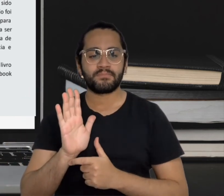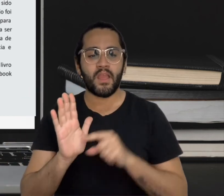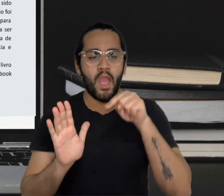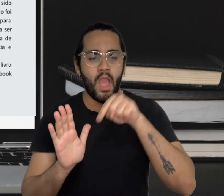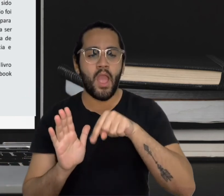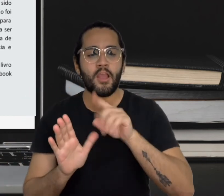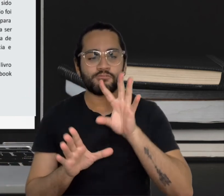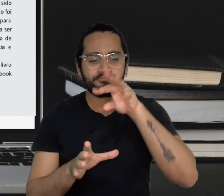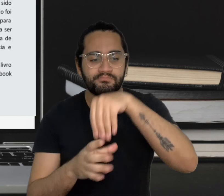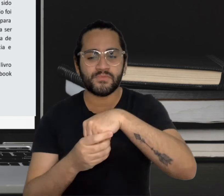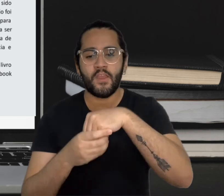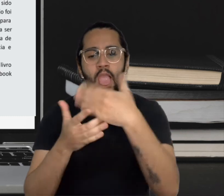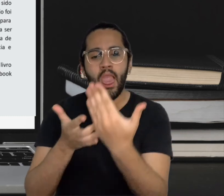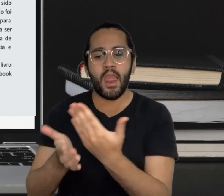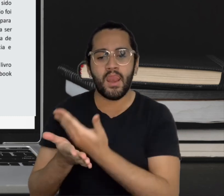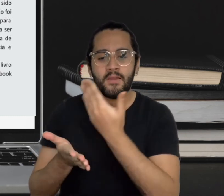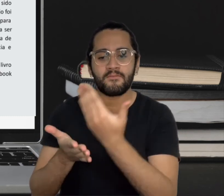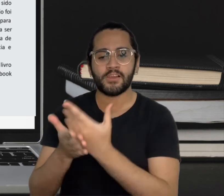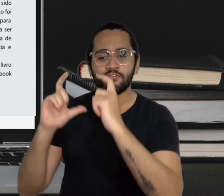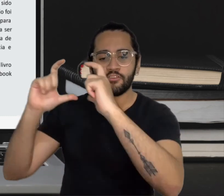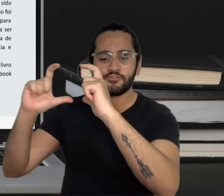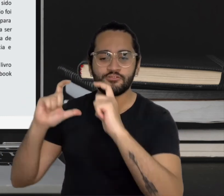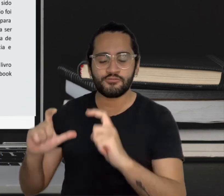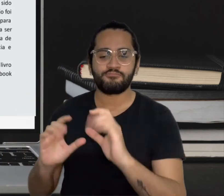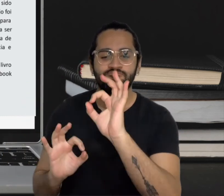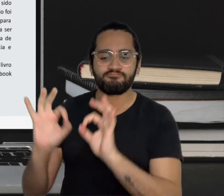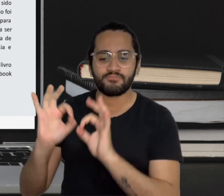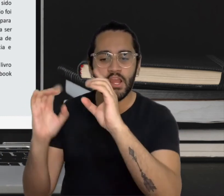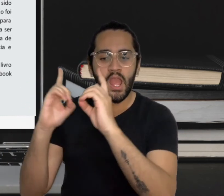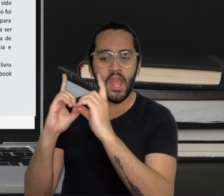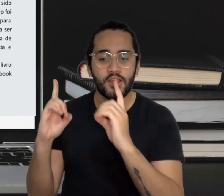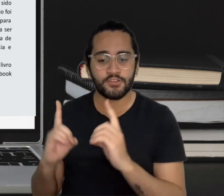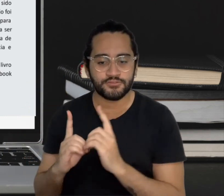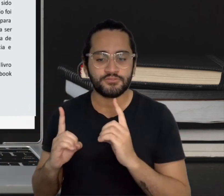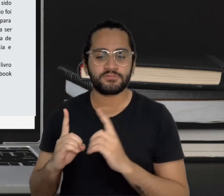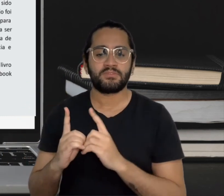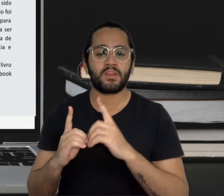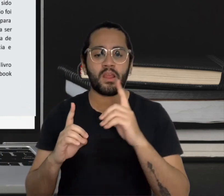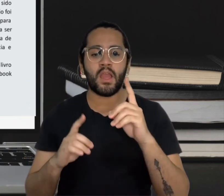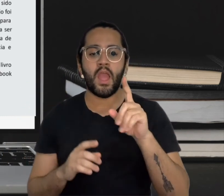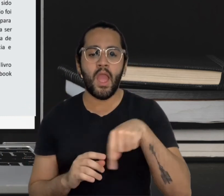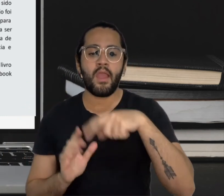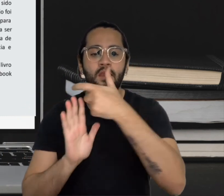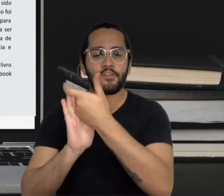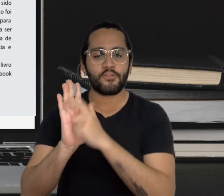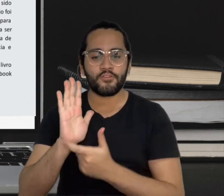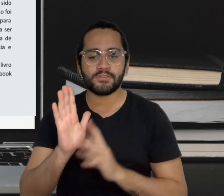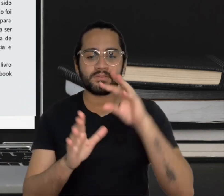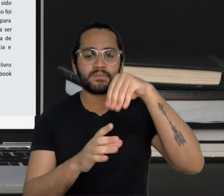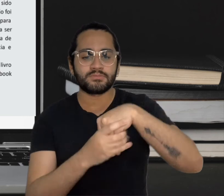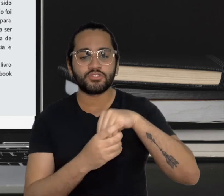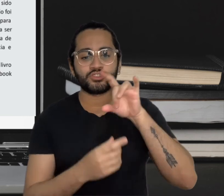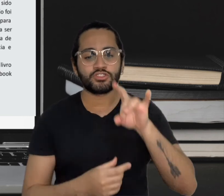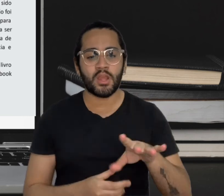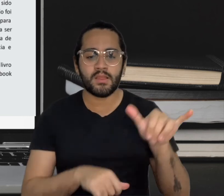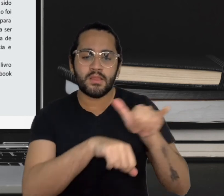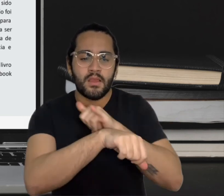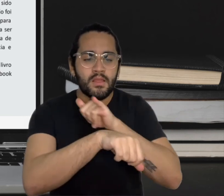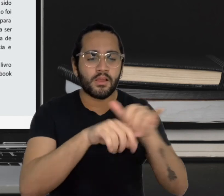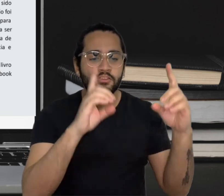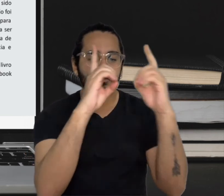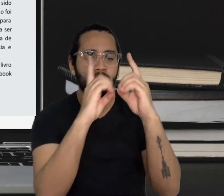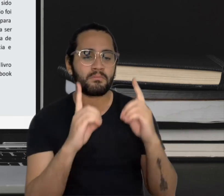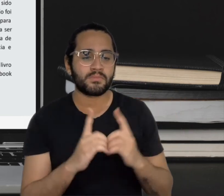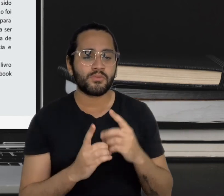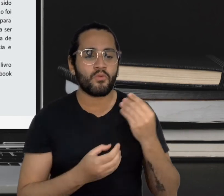uma abrangência de um livro paradidático, onde o glossário ele seria apenas uma